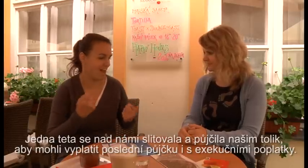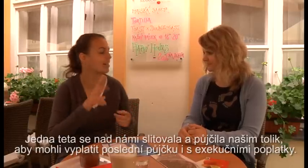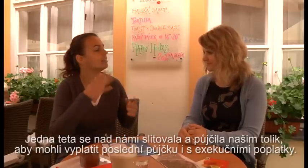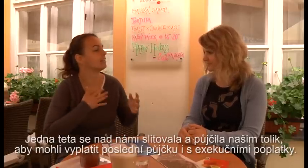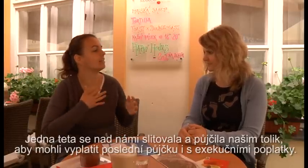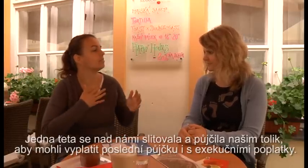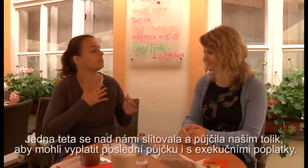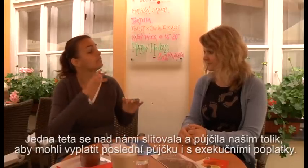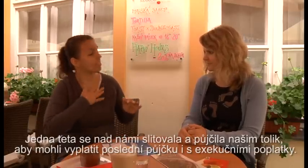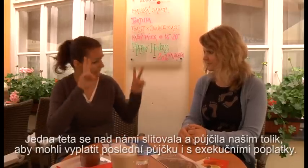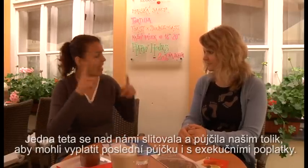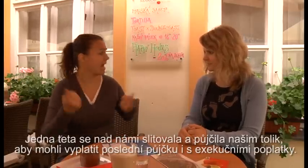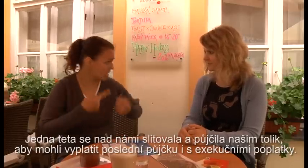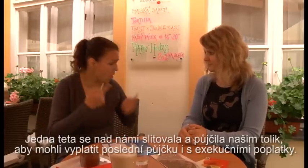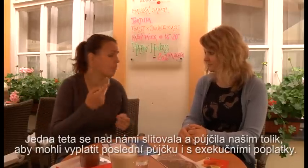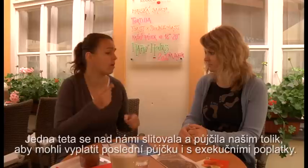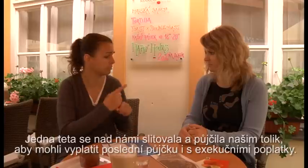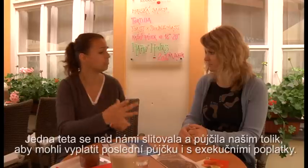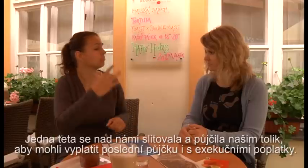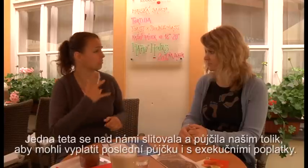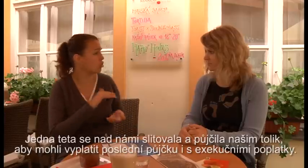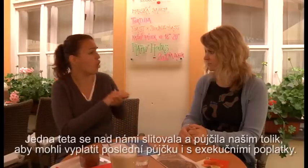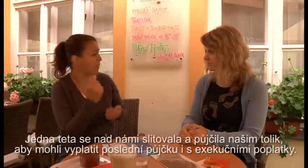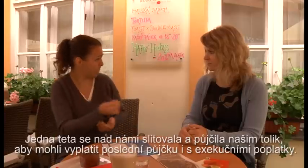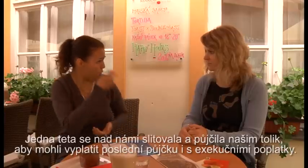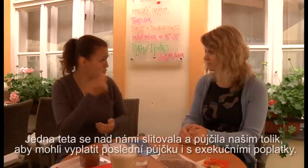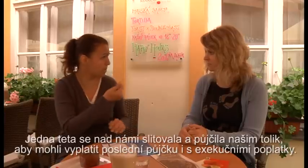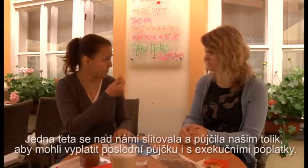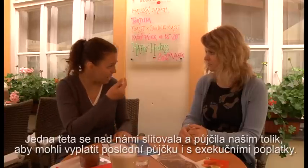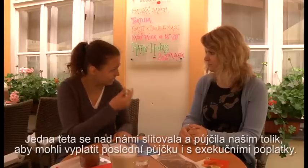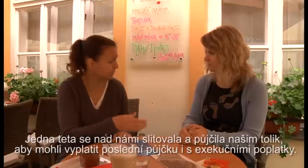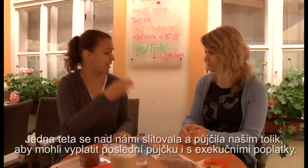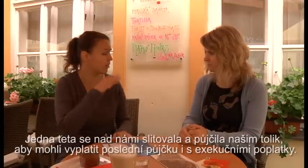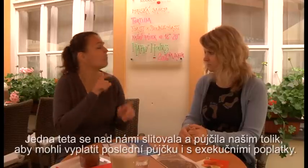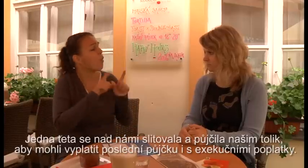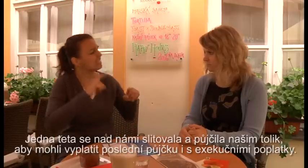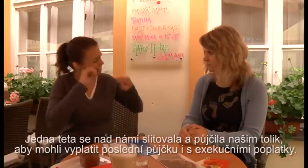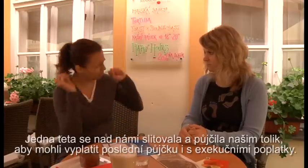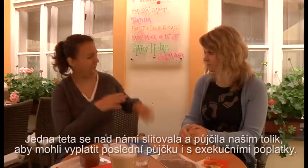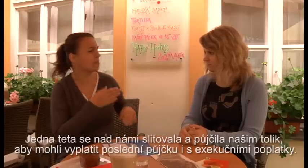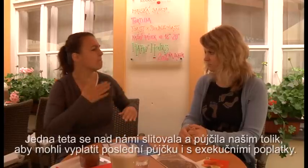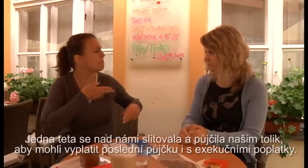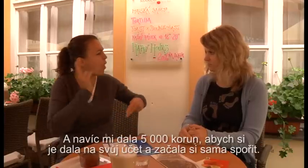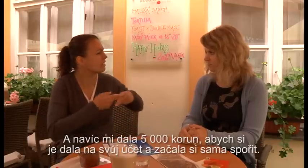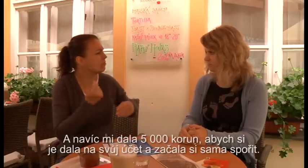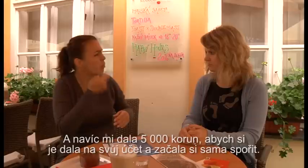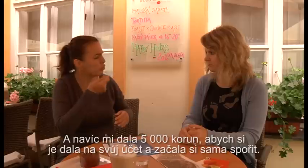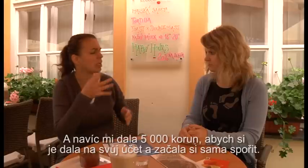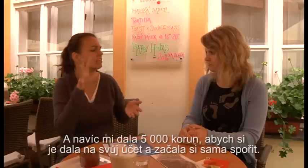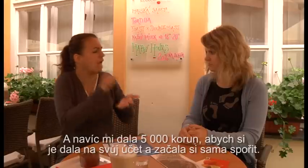slitovala a půjčila nám tolik, aby mohli vyplatit poslední půjčku i s exekučním poplatkem. A navíc mi dala 5 000,